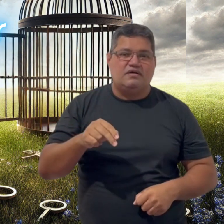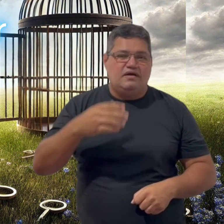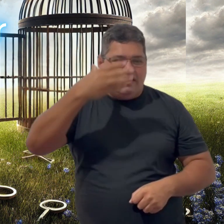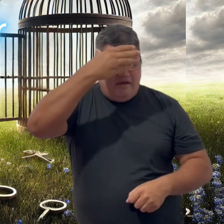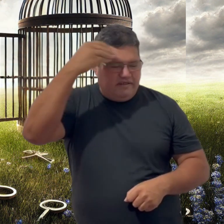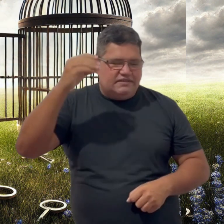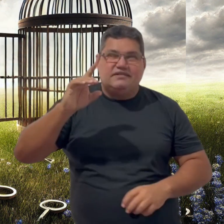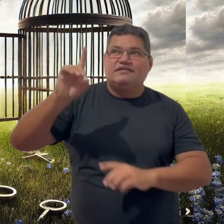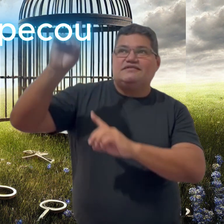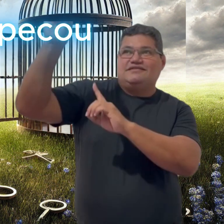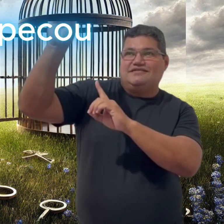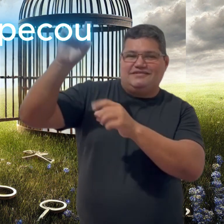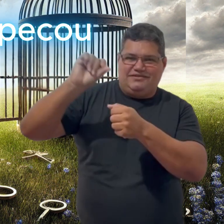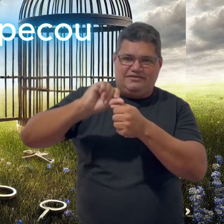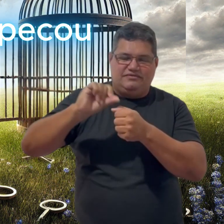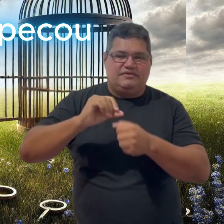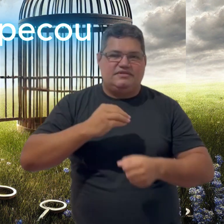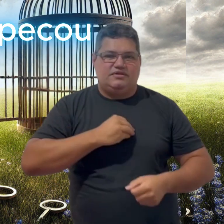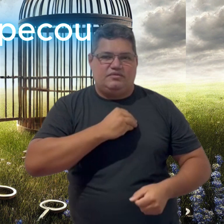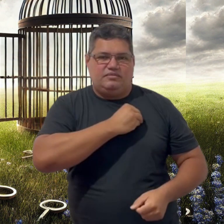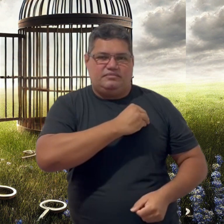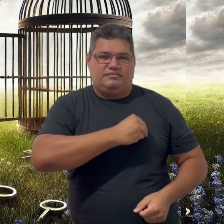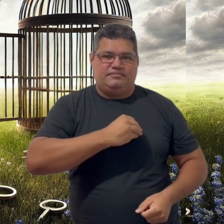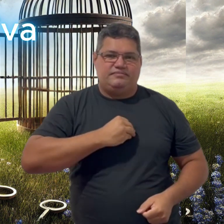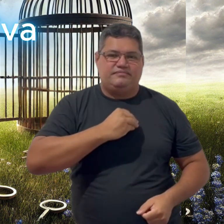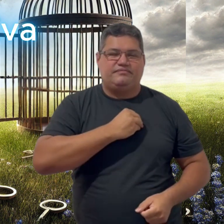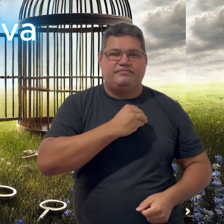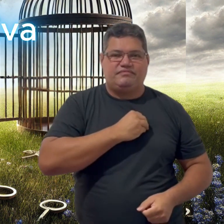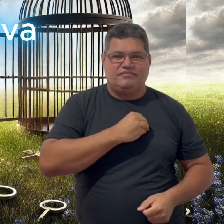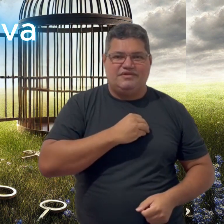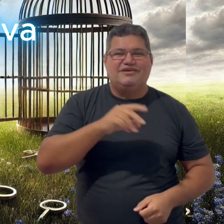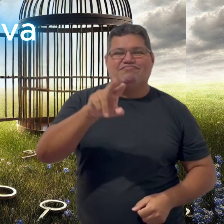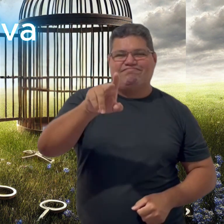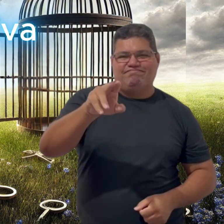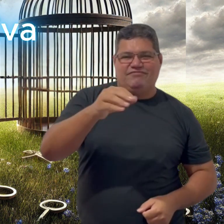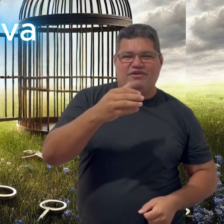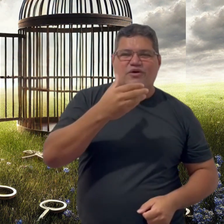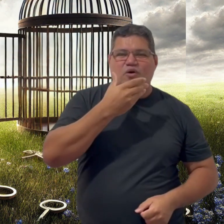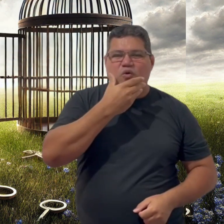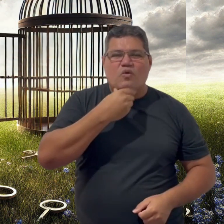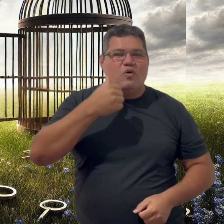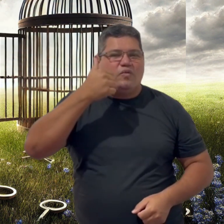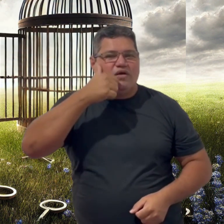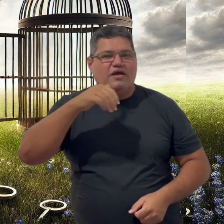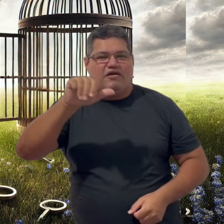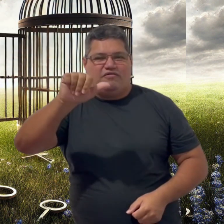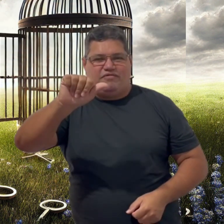e pecar, assim como pecou Adão e Eva.